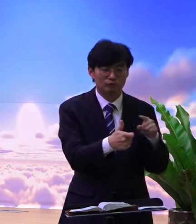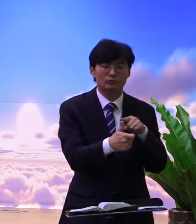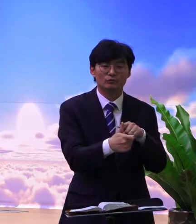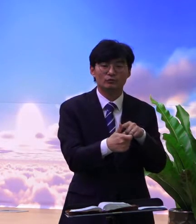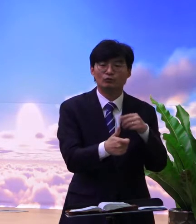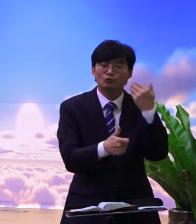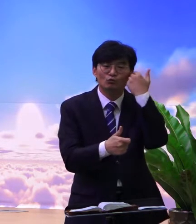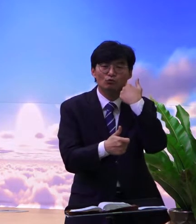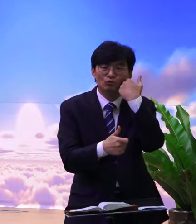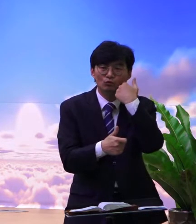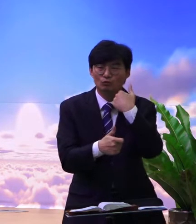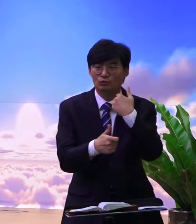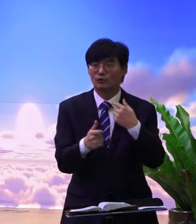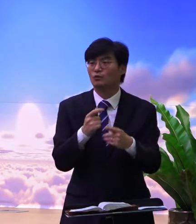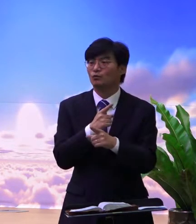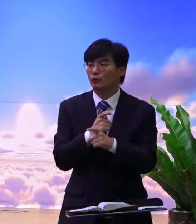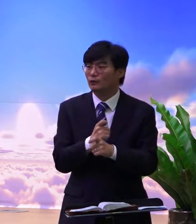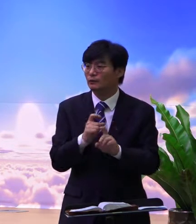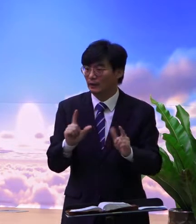주시옵소서.